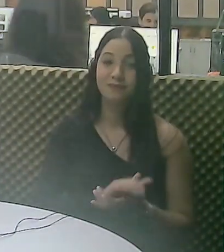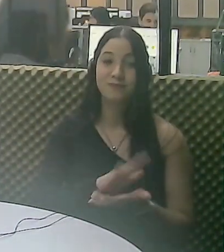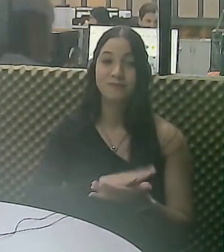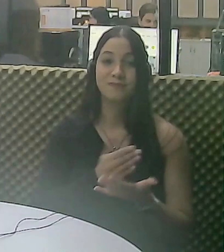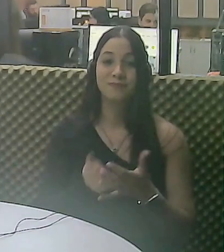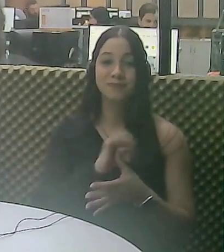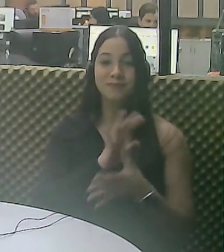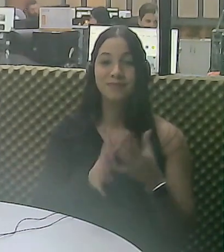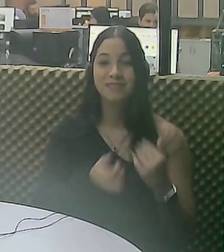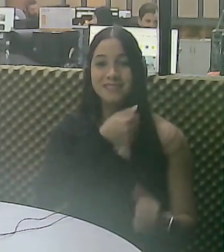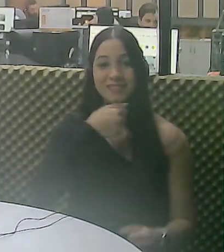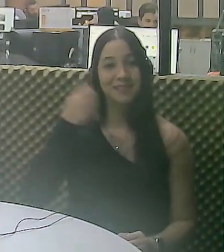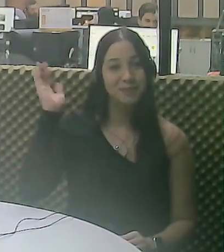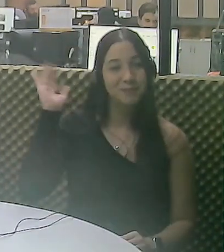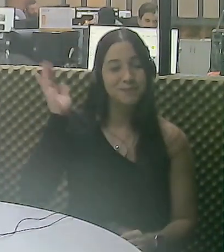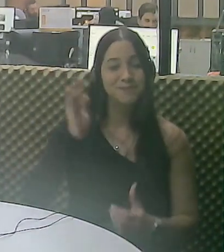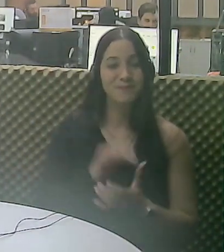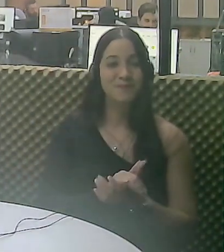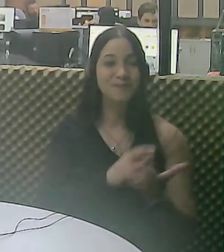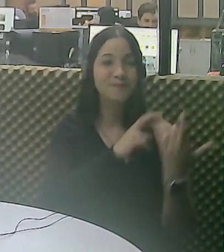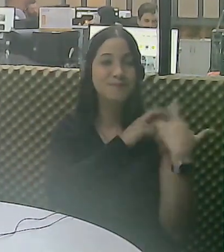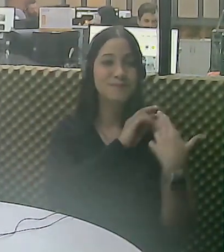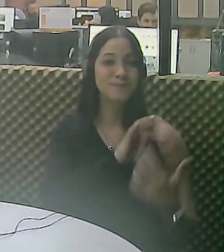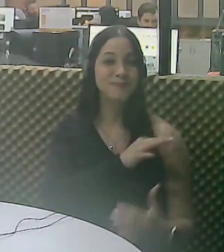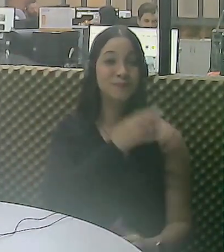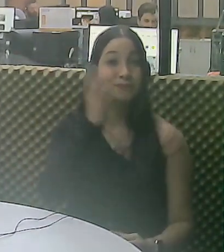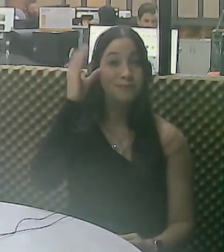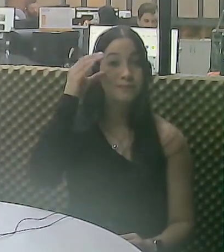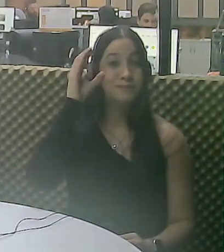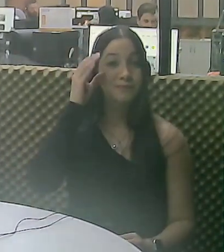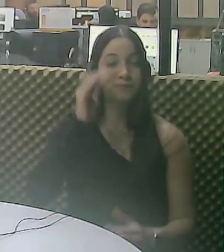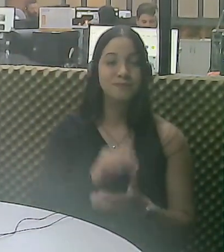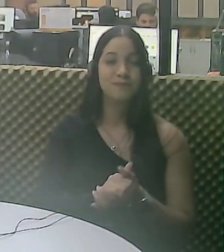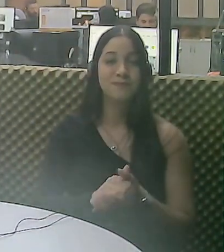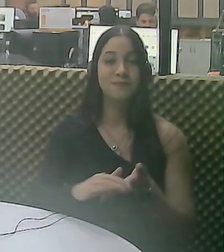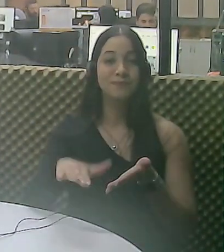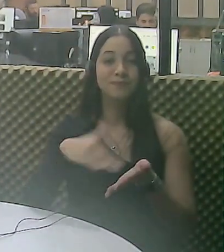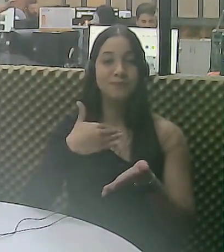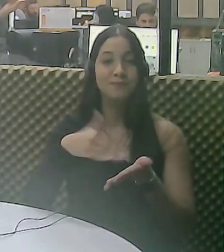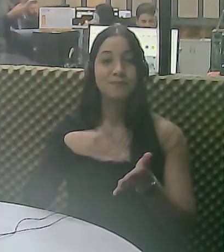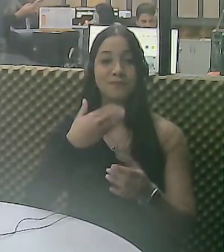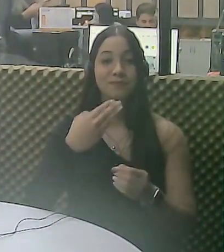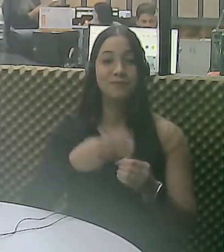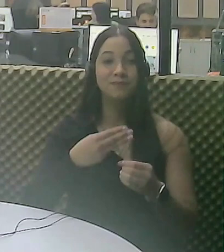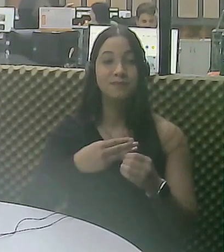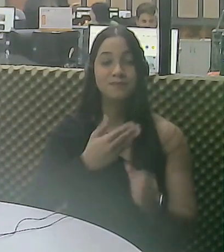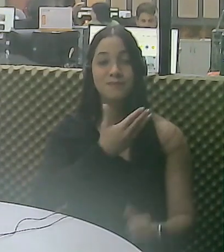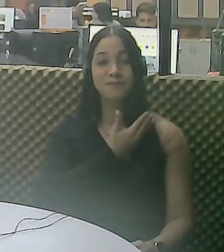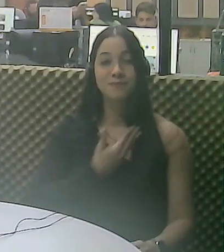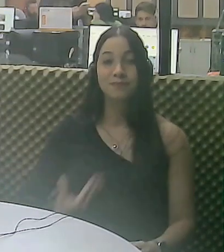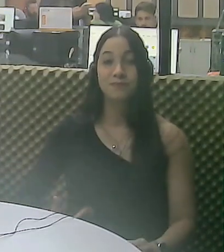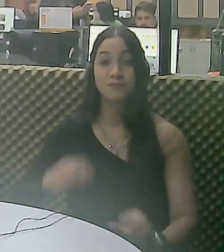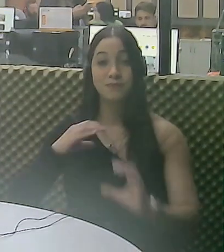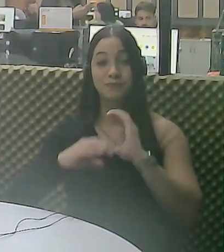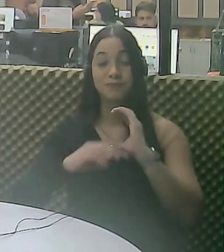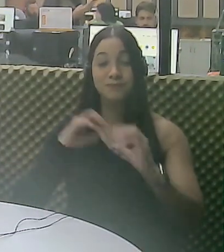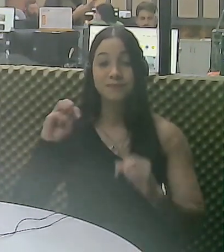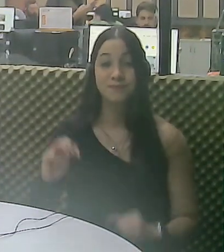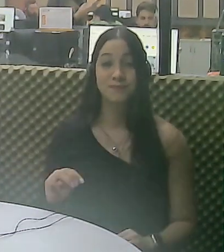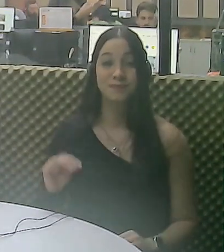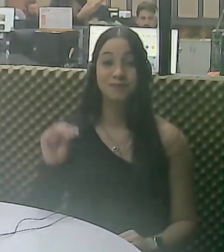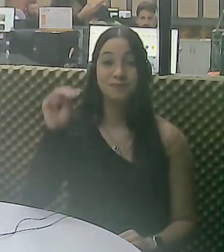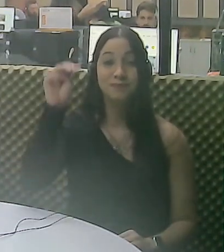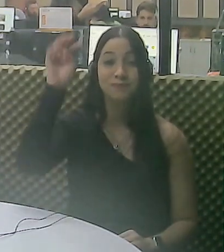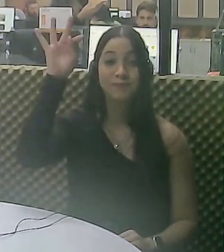Gianotti. Tradução em Libras, Amanda Valentim. Responsável técnico, Cristiano Silva. Secretário Municipal de Governo e